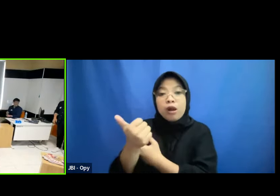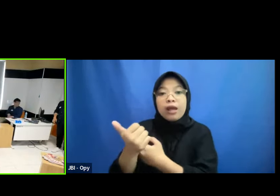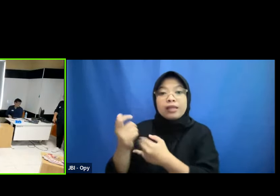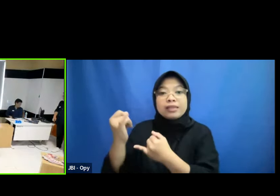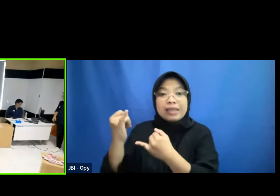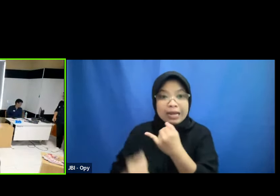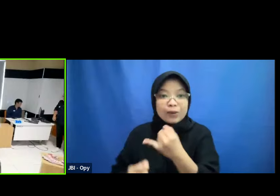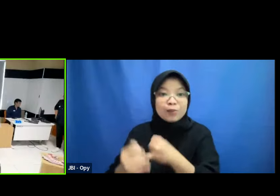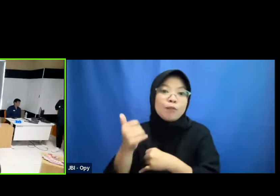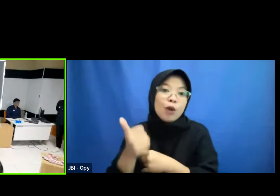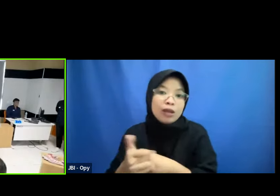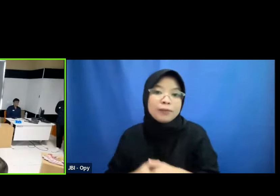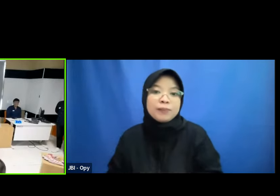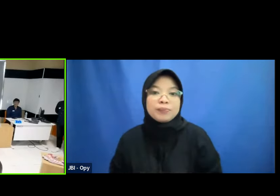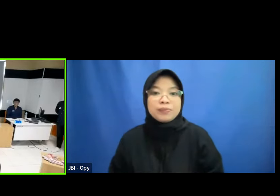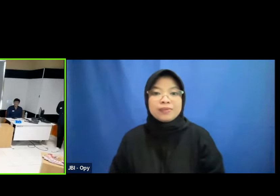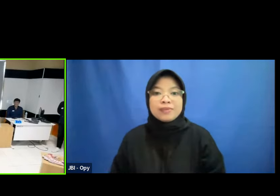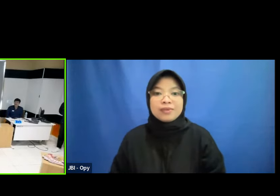ya